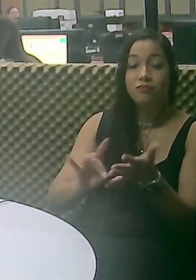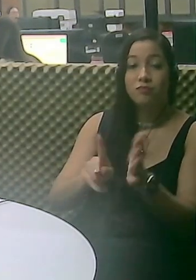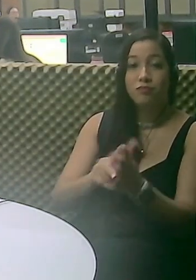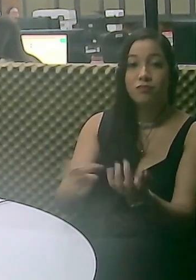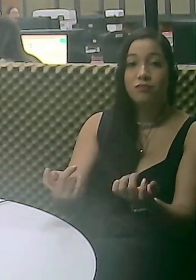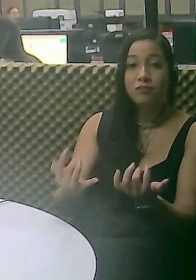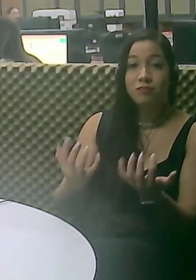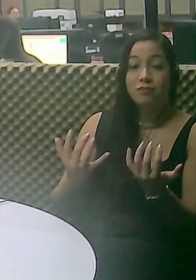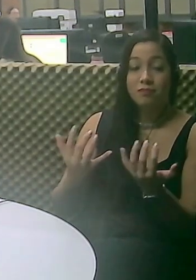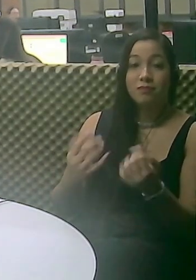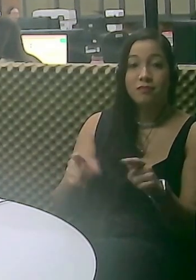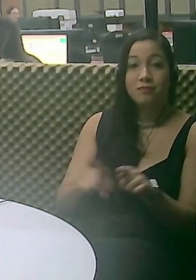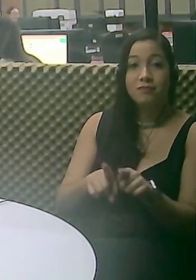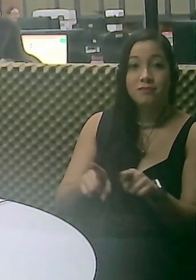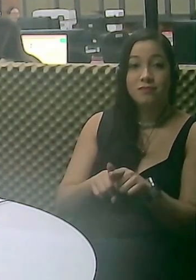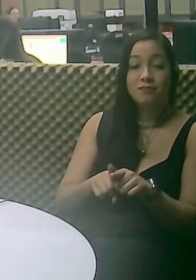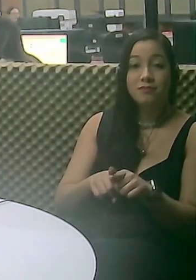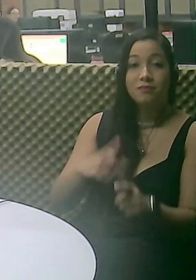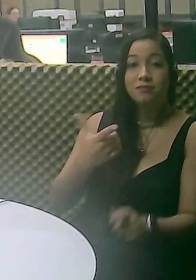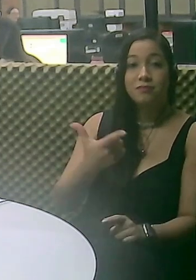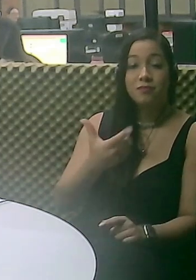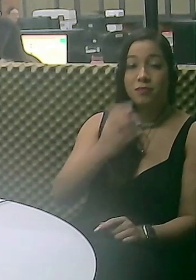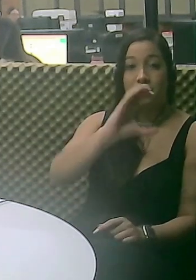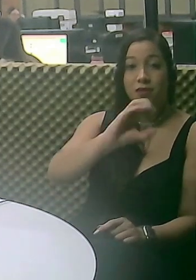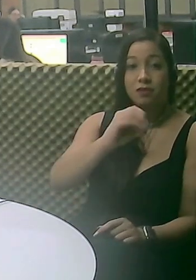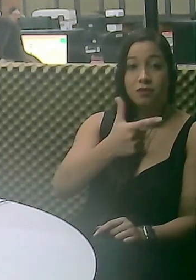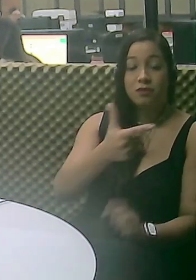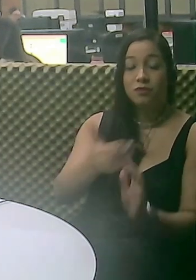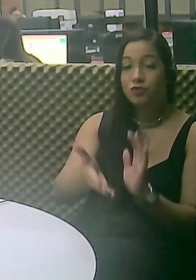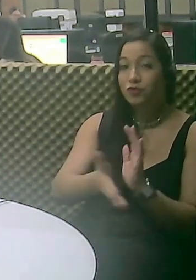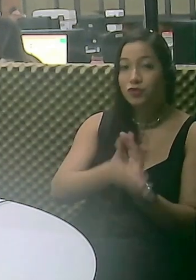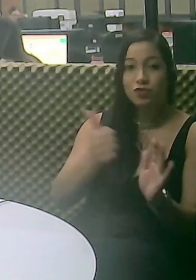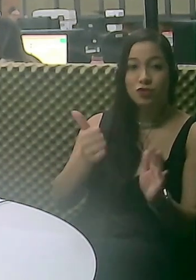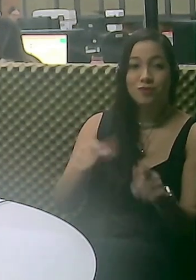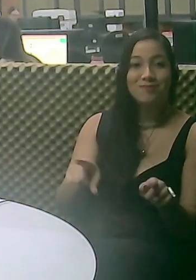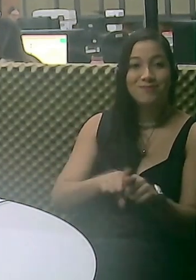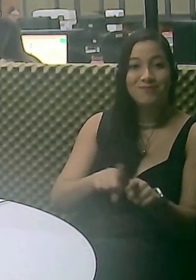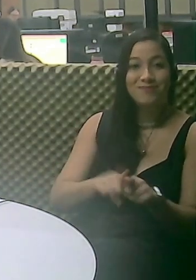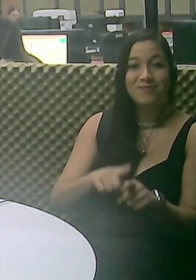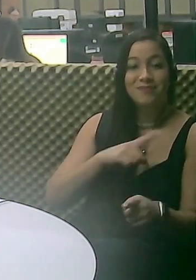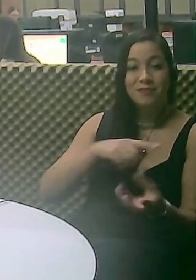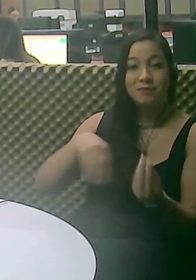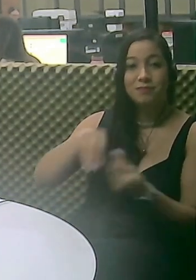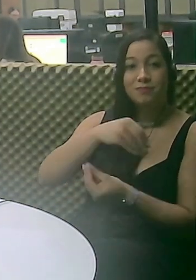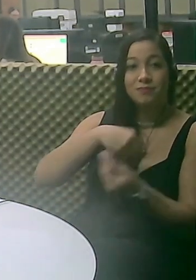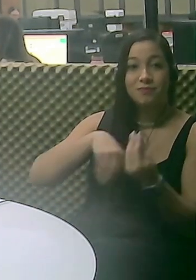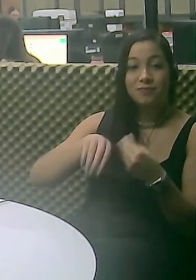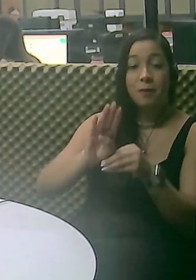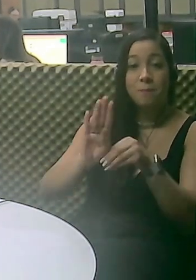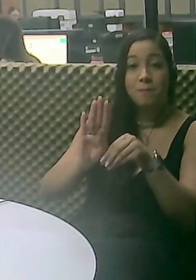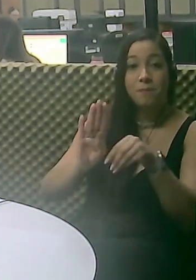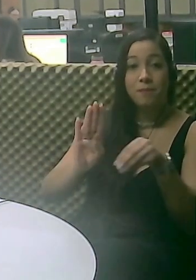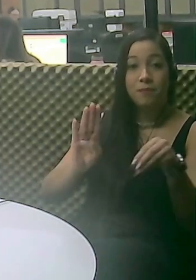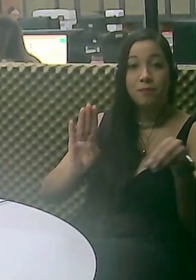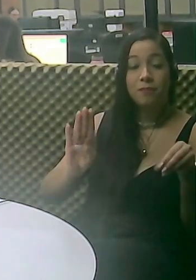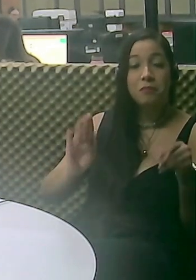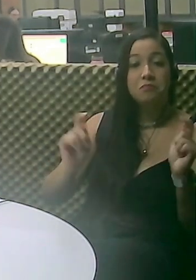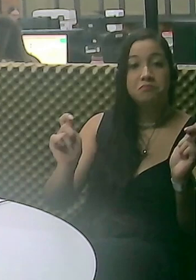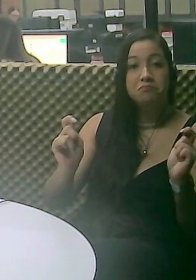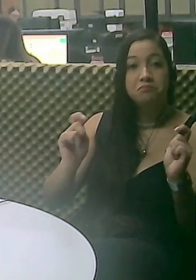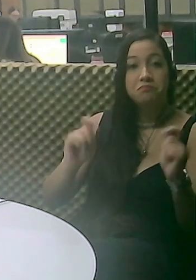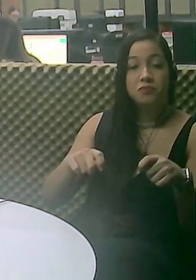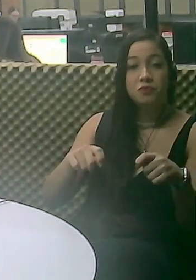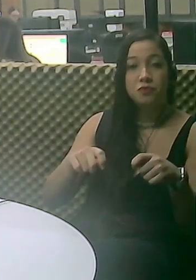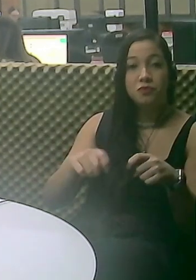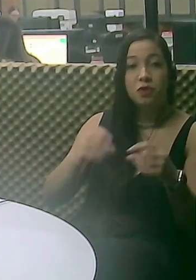a capacidade de reter a emissão de carbono. E não para por aí. A mistura do biocarvão com pó de basalto fornecerá um